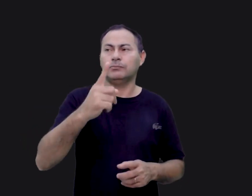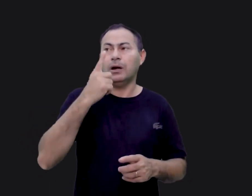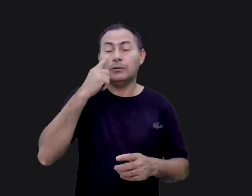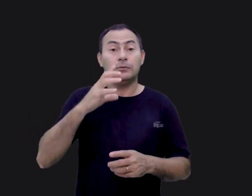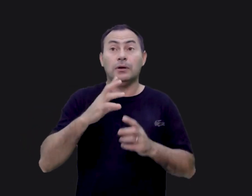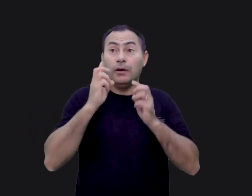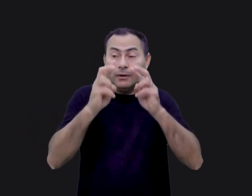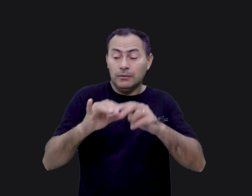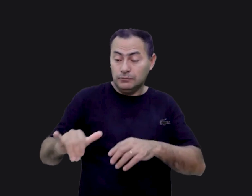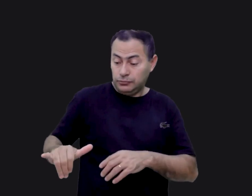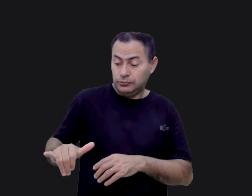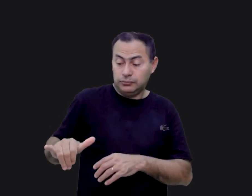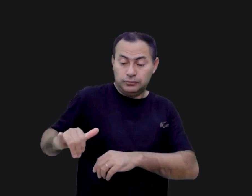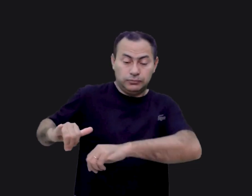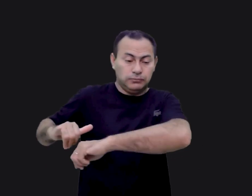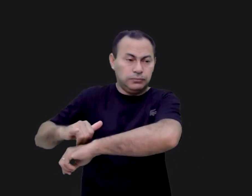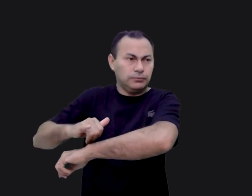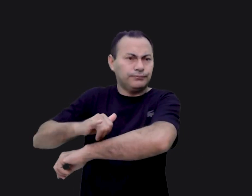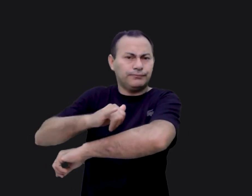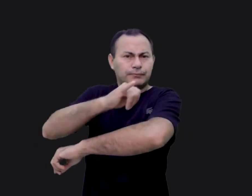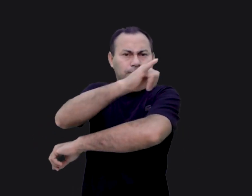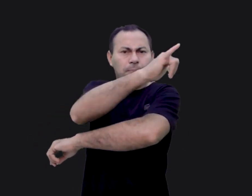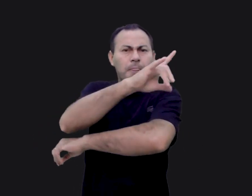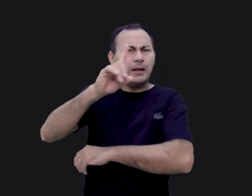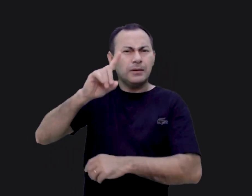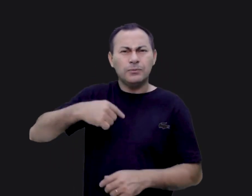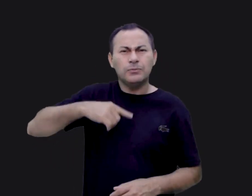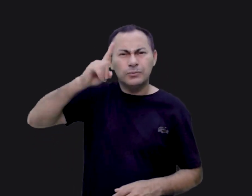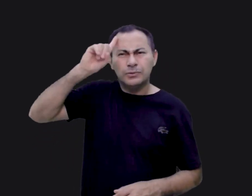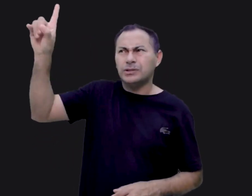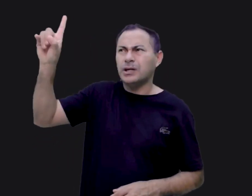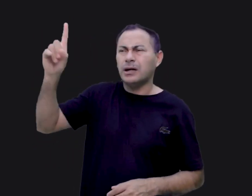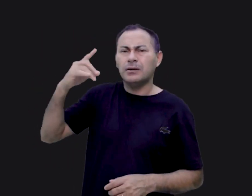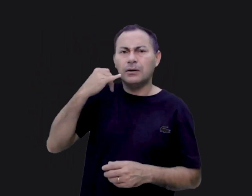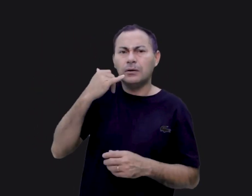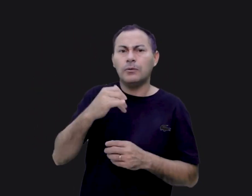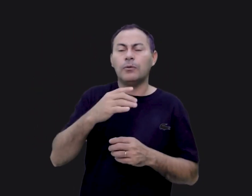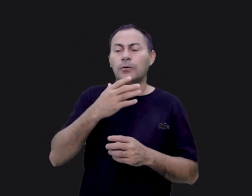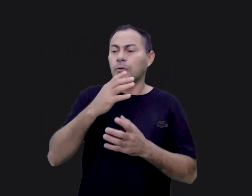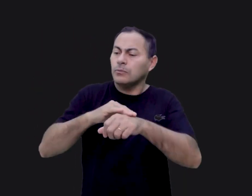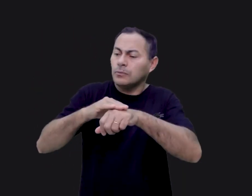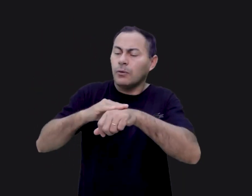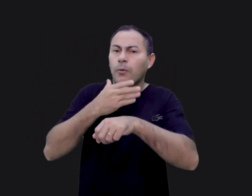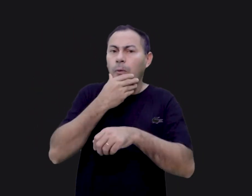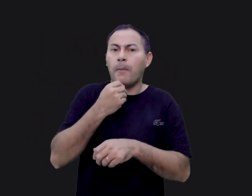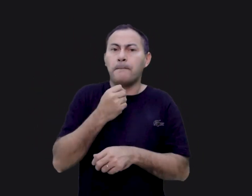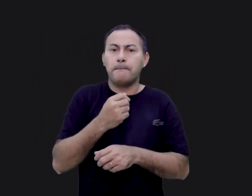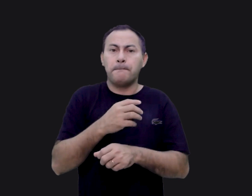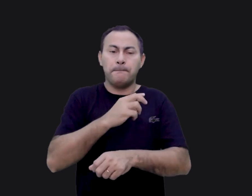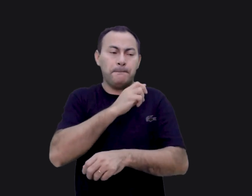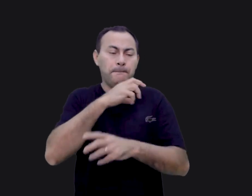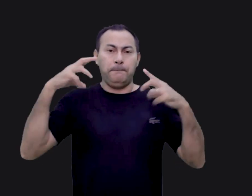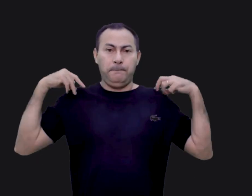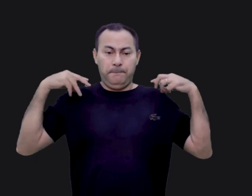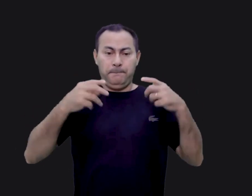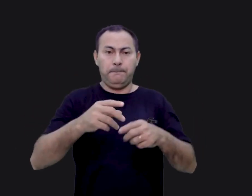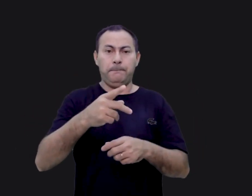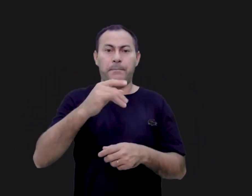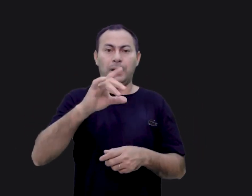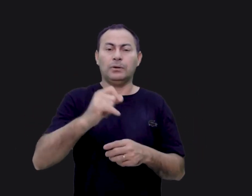grande, levantando-se da pista, enfim. Um dia atendi um piloto, conversei com o piloto de um